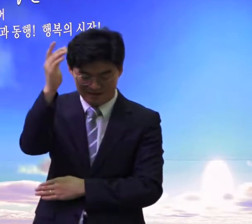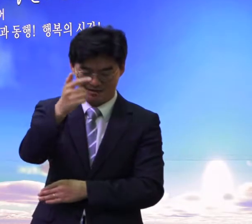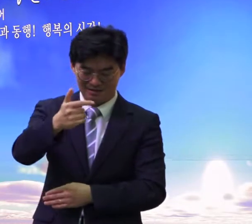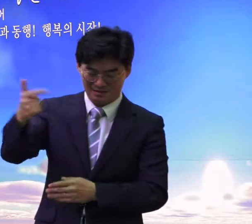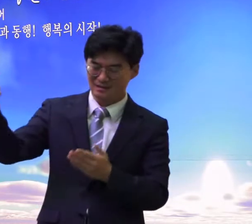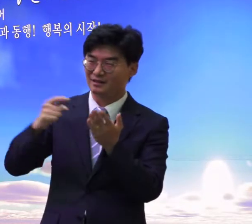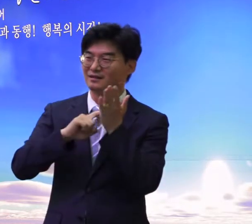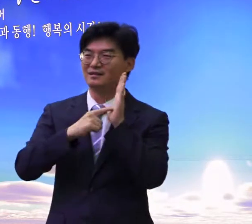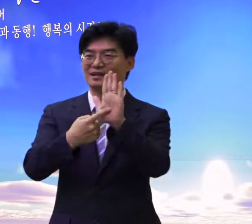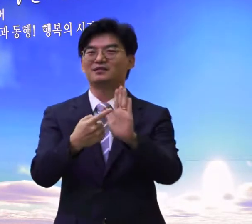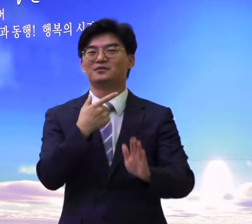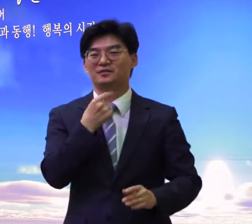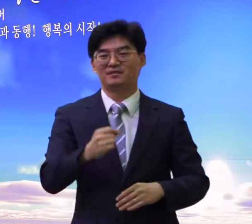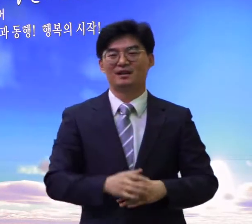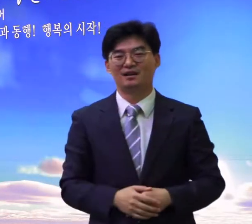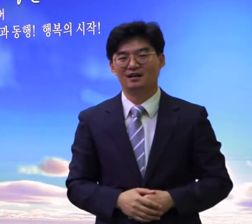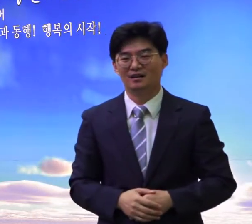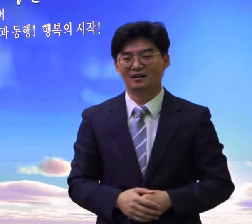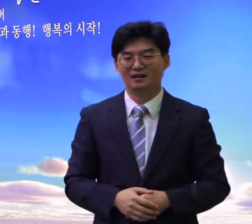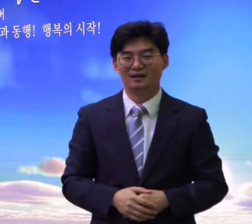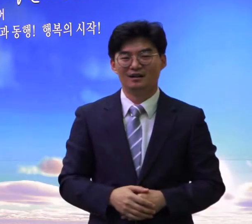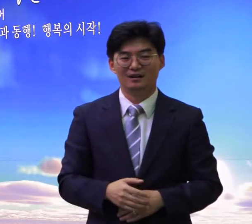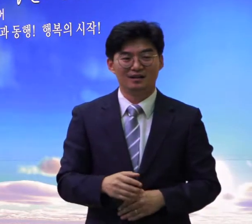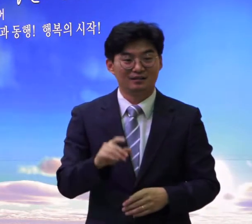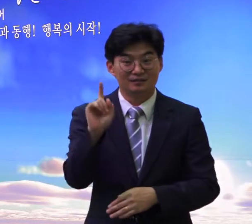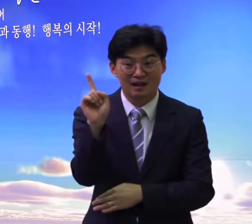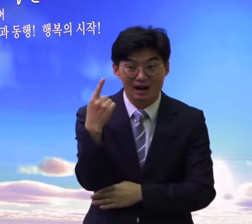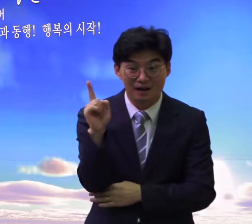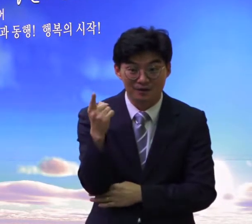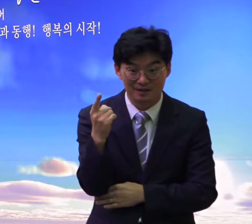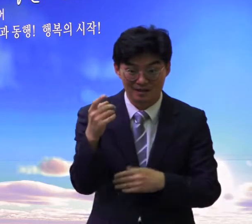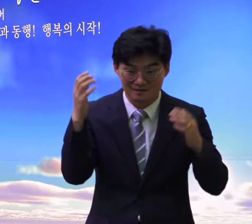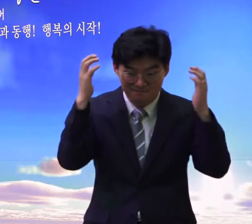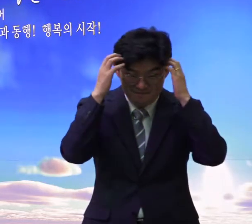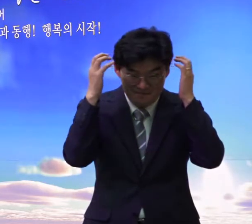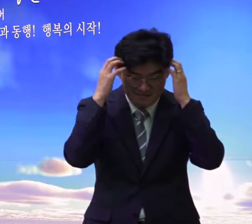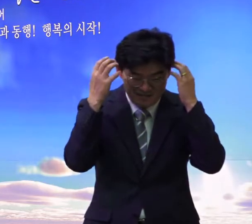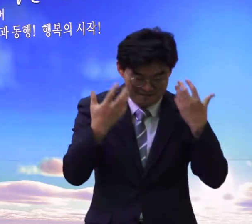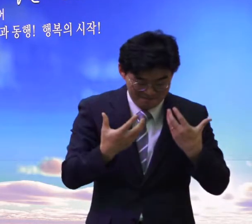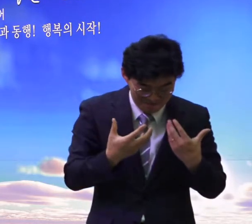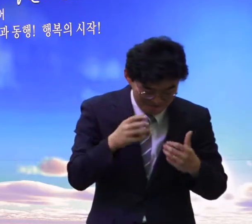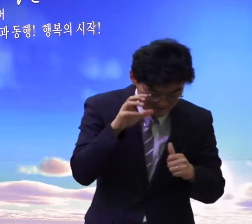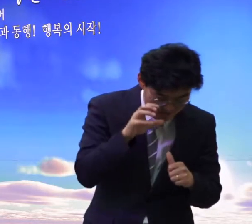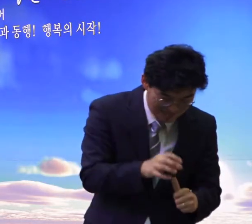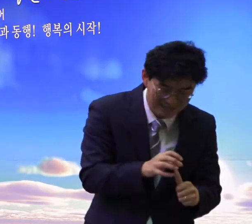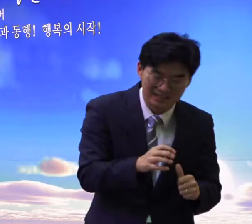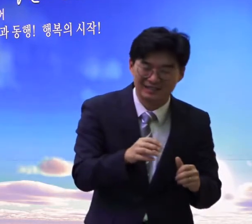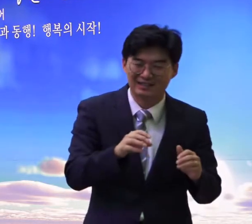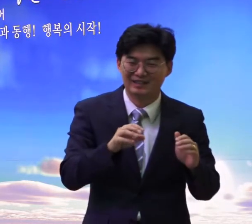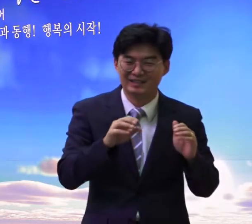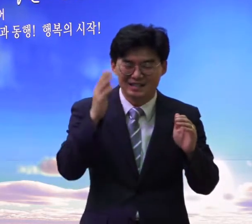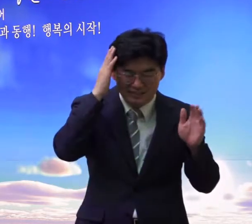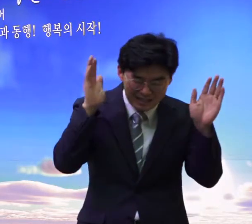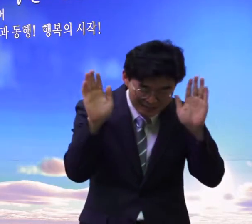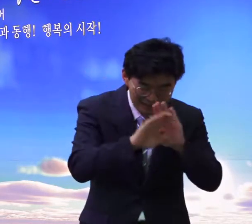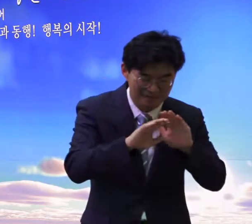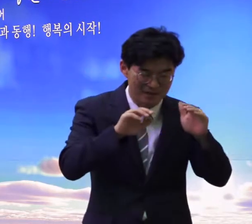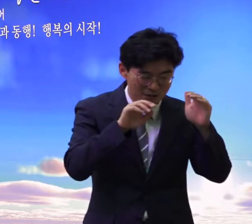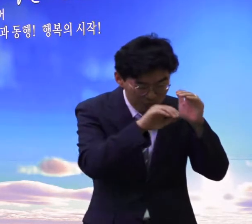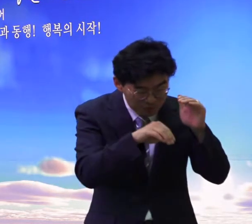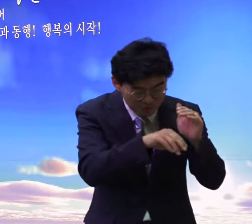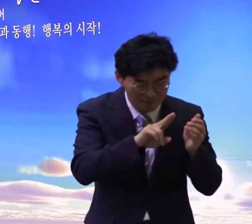자리, 다윗이 왕좌에 있을 때 한 것이 아닙니다. 아둘람 굴, 그 캄캄하고 깊고 어두운